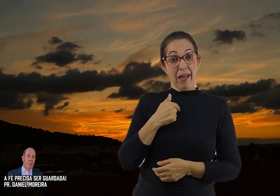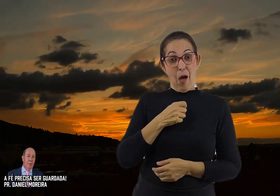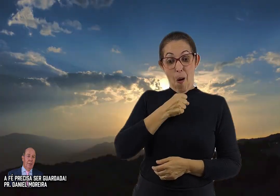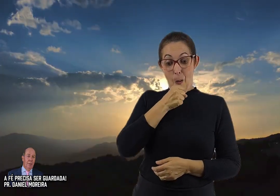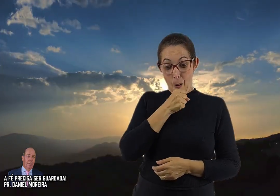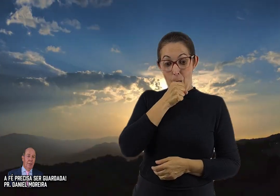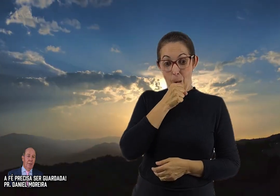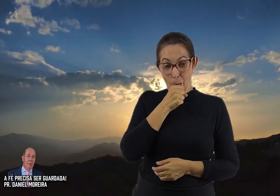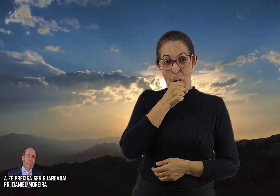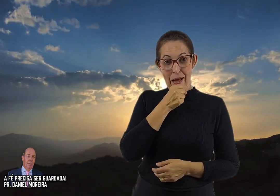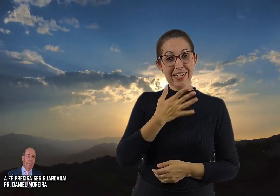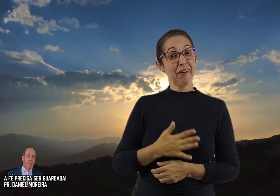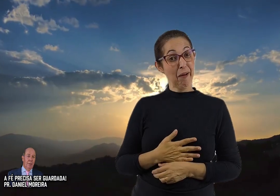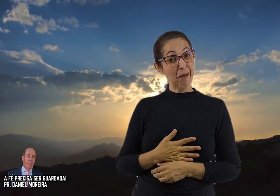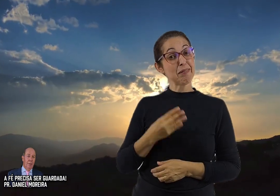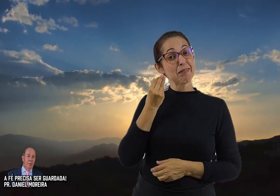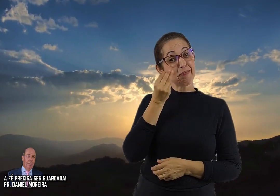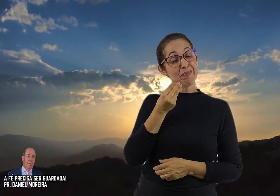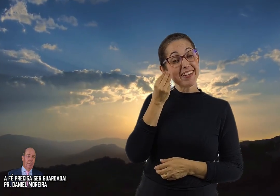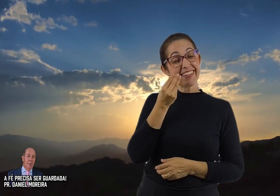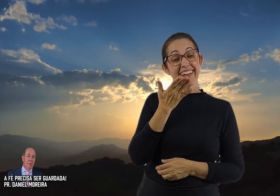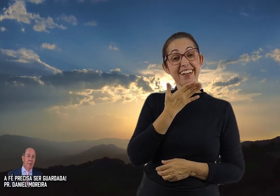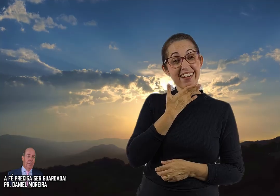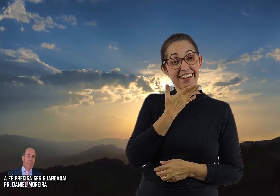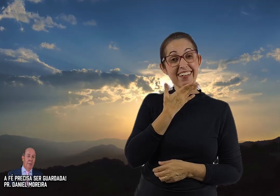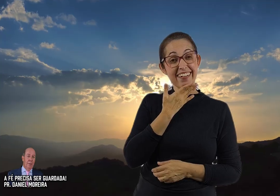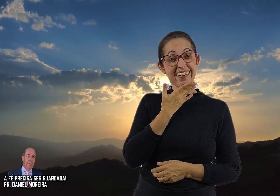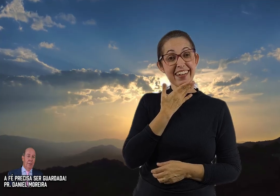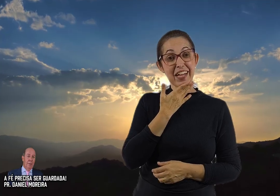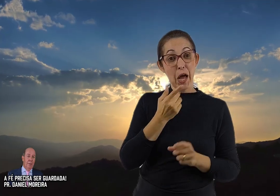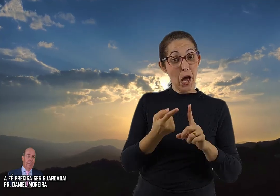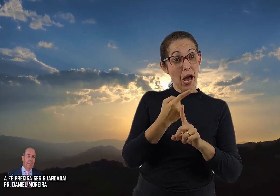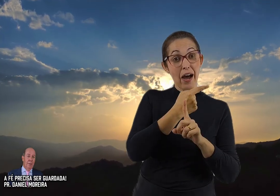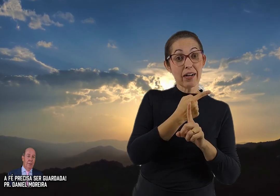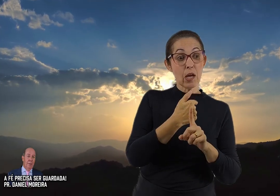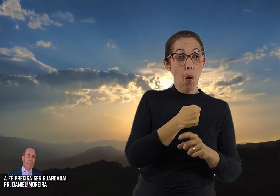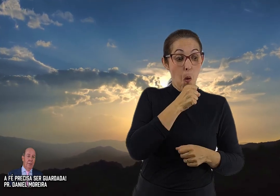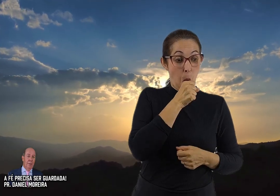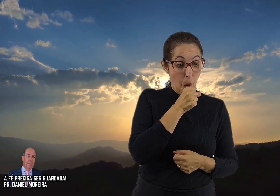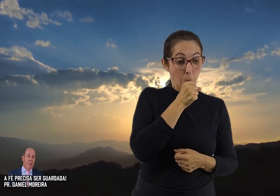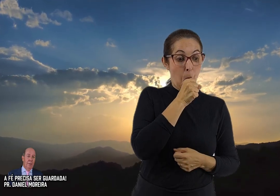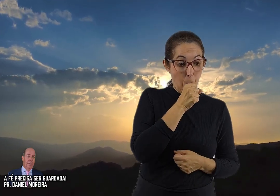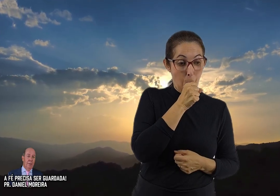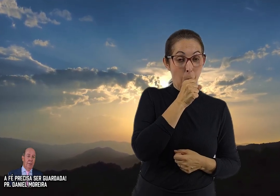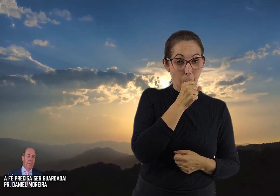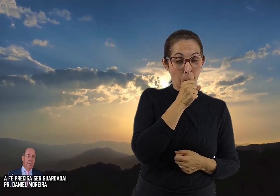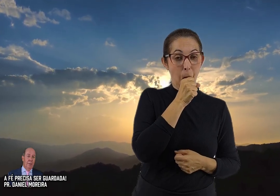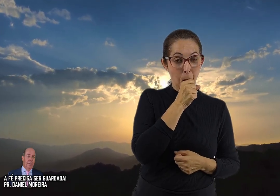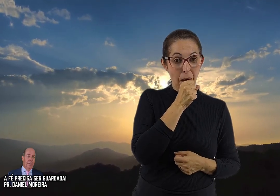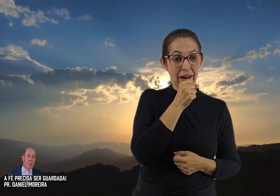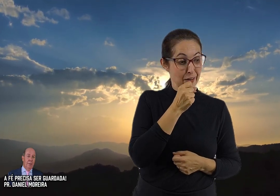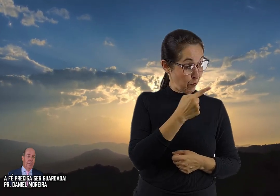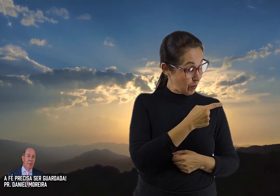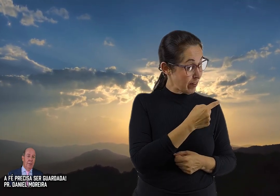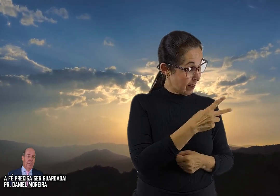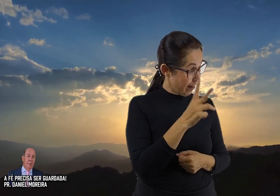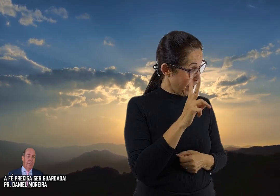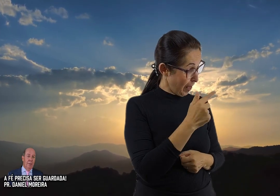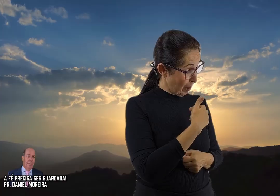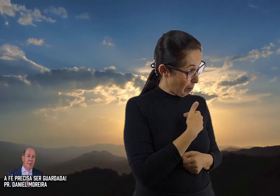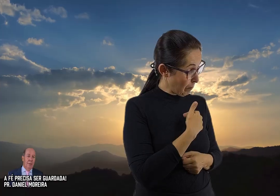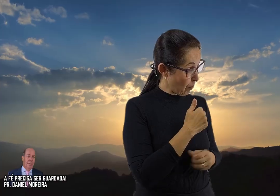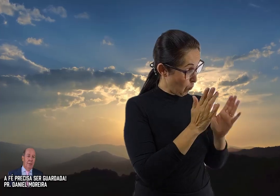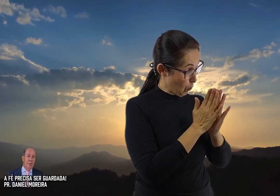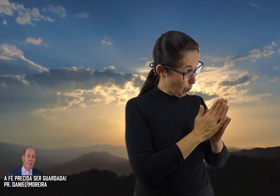Que coisa, experiência. Eu tossi a reunião, todos os irmãos são testemunhas lá, hein? Pastor Sebastião orou, repreendendo,